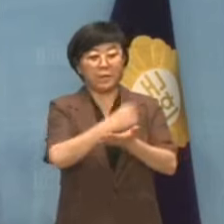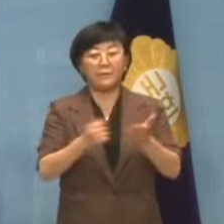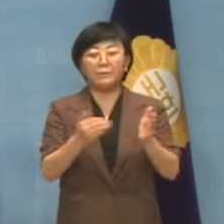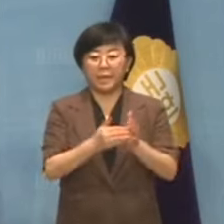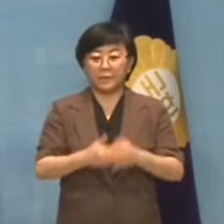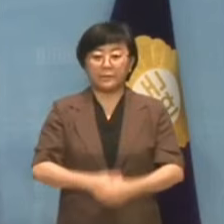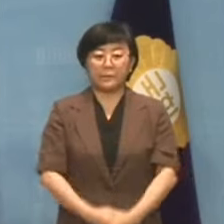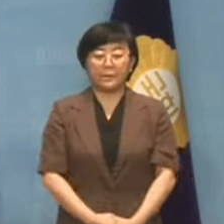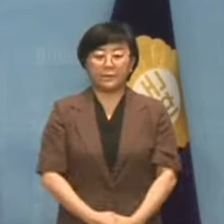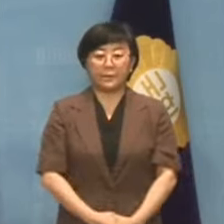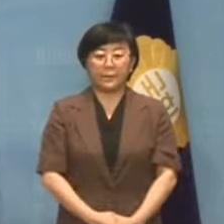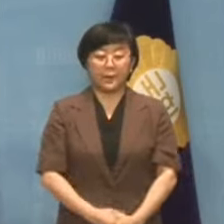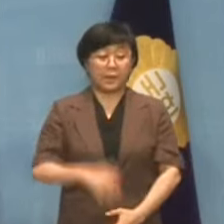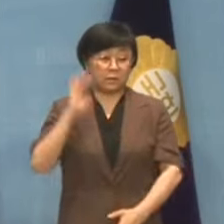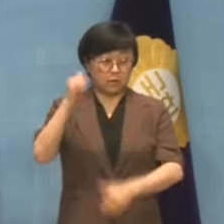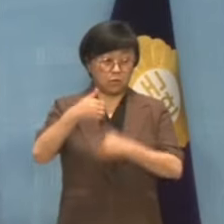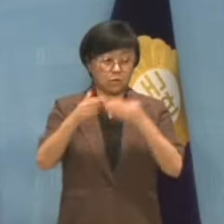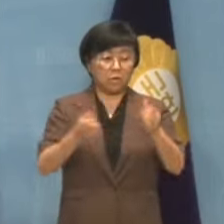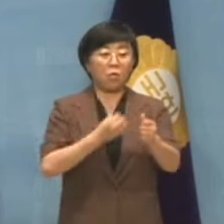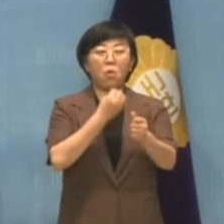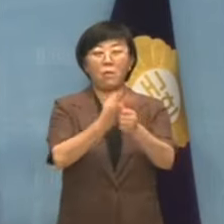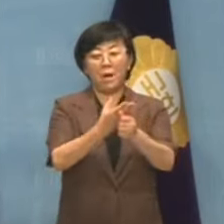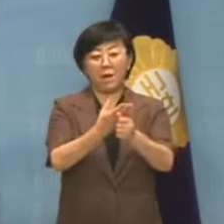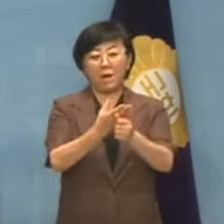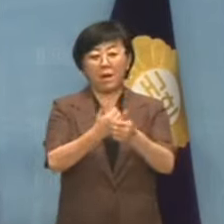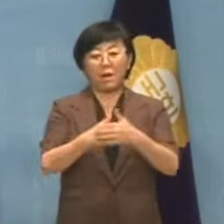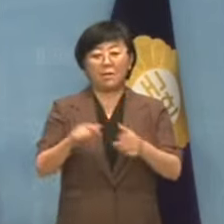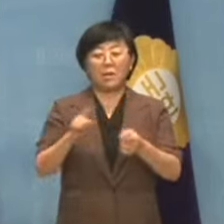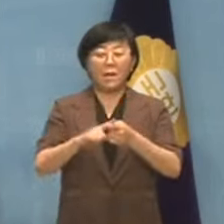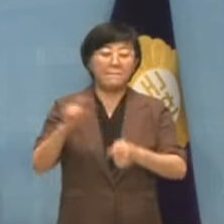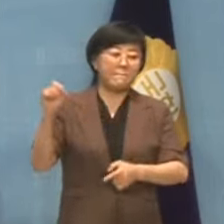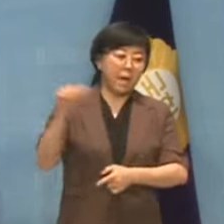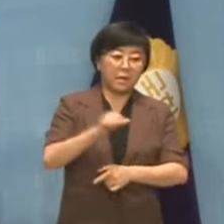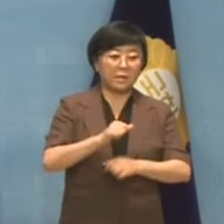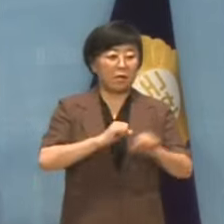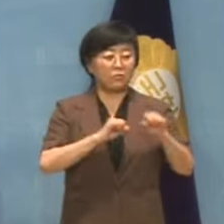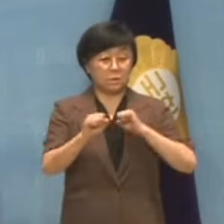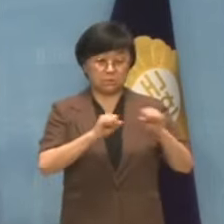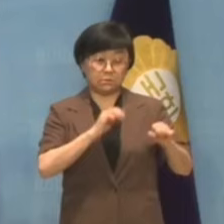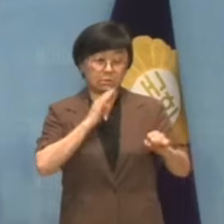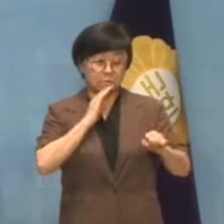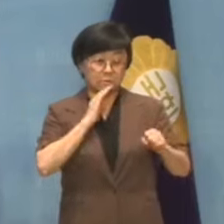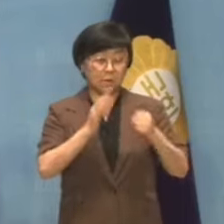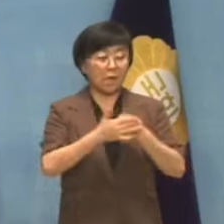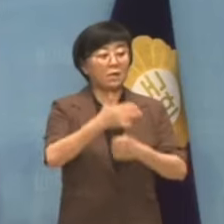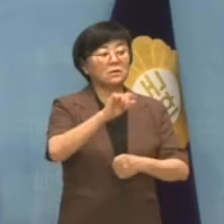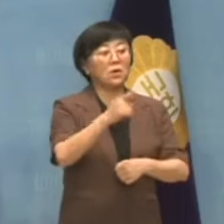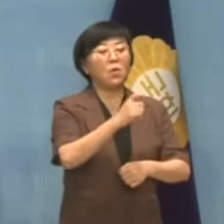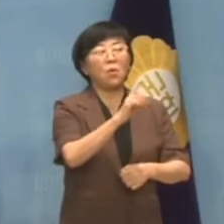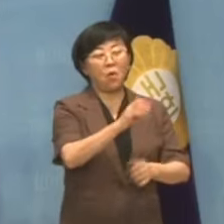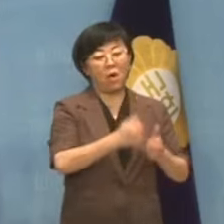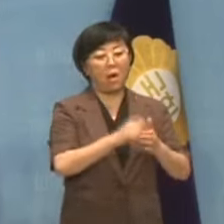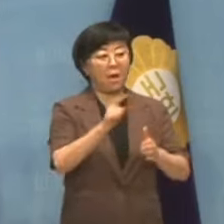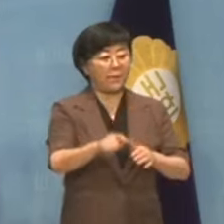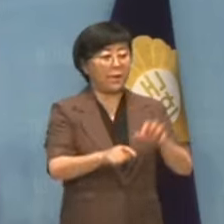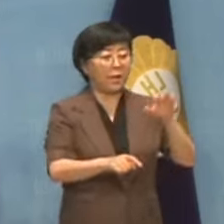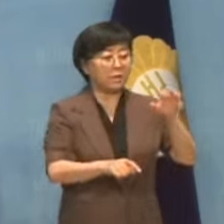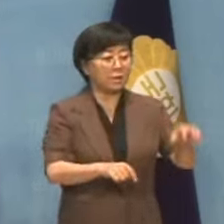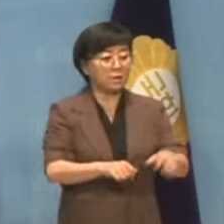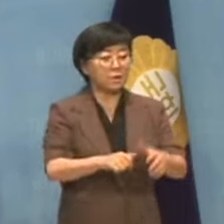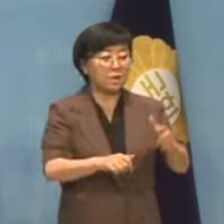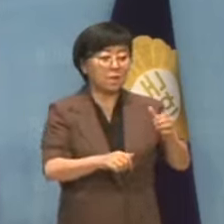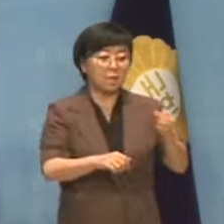받았습니다. 대통령실의 고발에는 전광석화처럼 움직이던 경찰이 천공 앞에는 맥을 못 추는